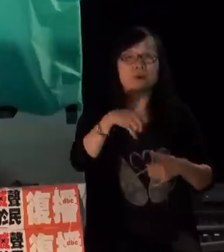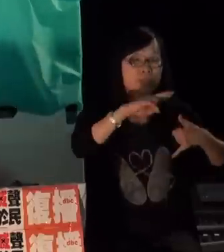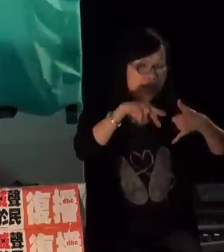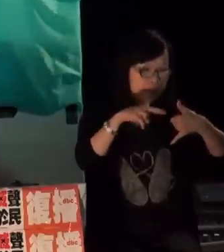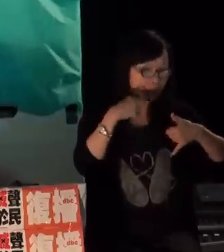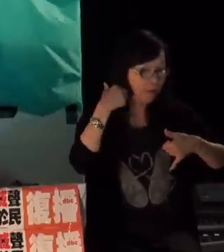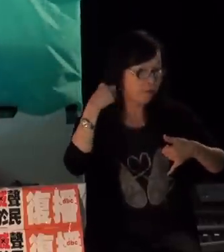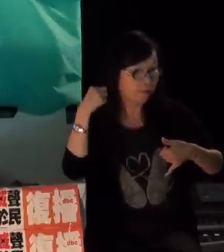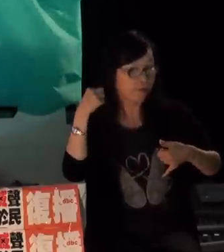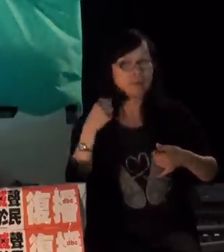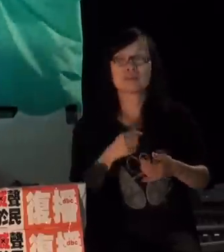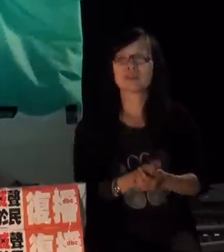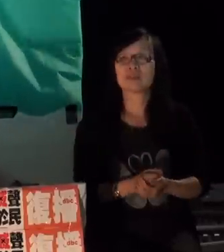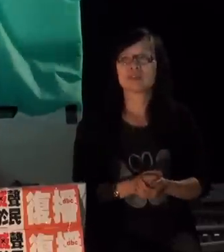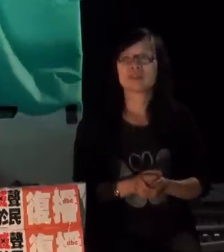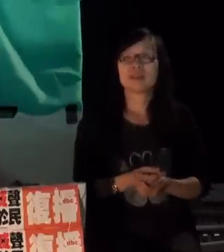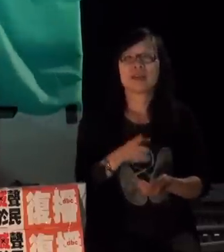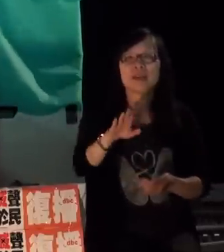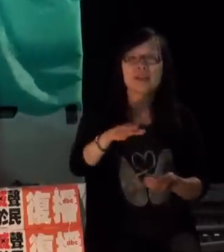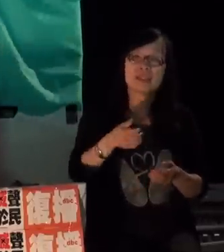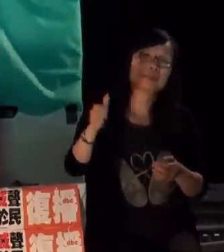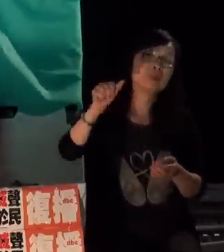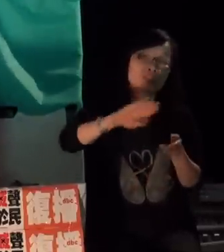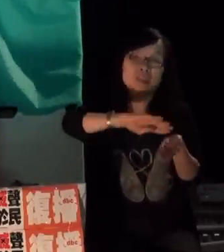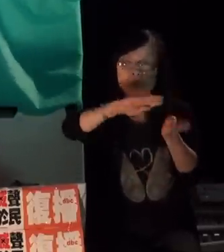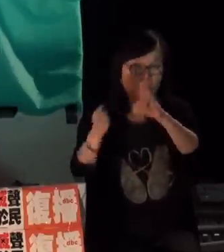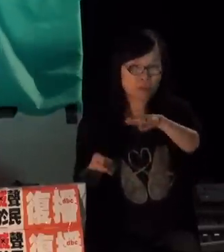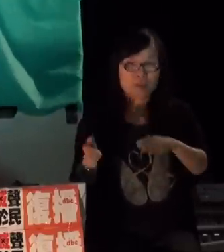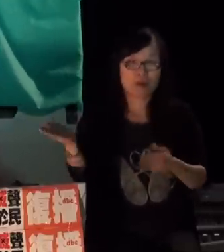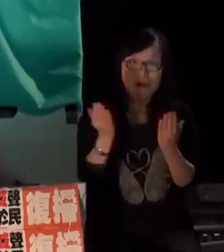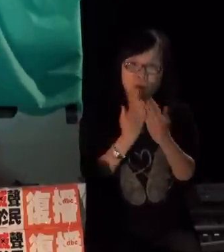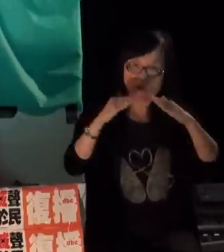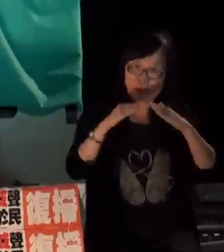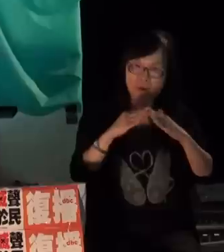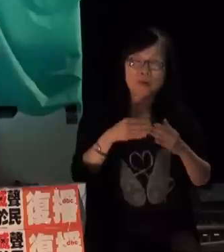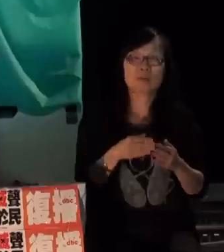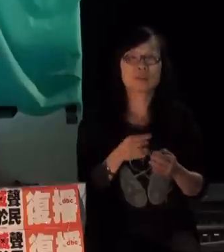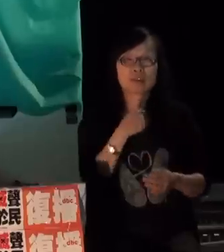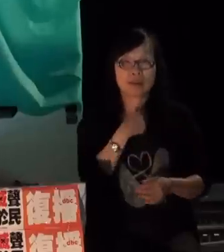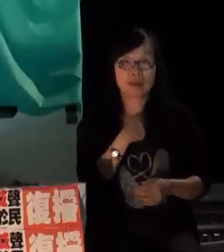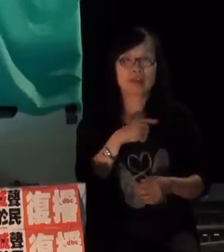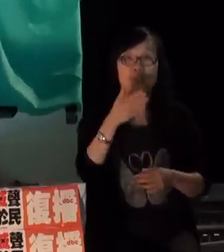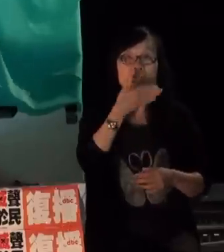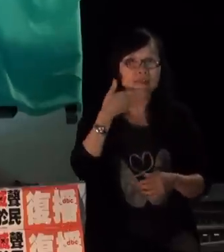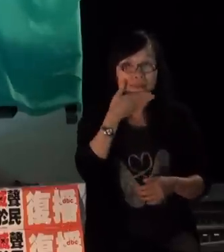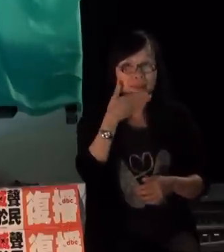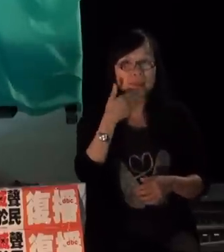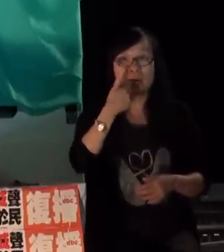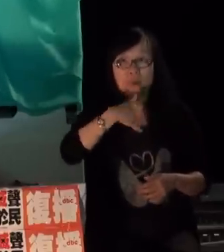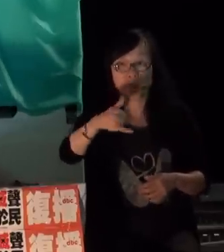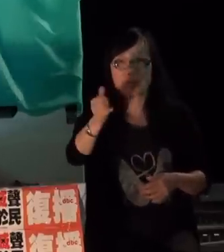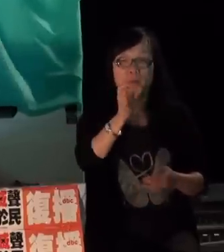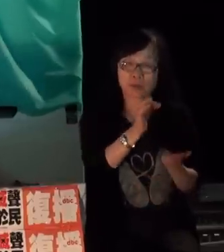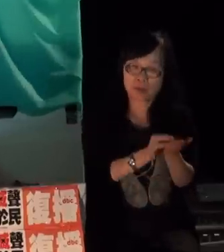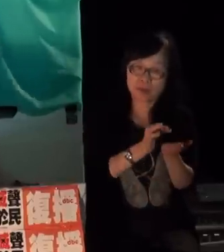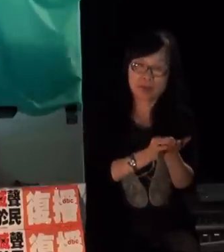髮啦，咁樣呢個咪又係本末倒置咯。因為學校本身應該係一個年青人去到一個地